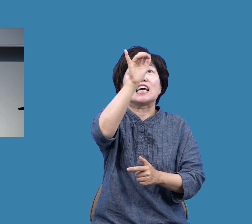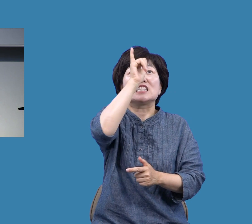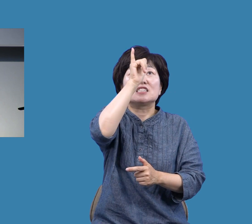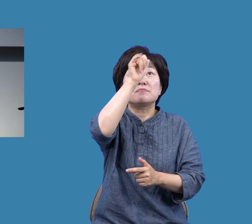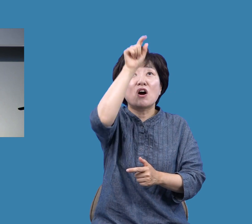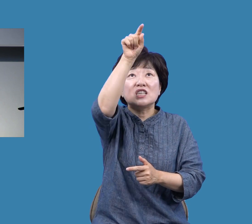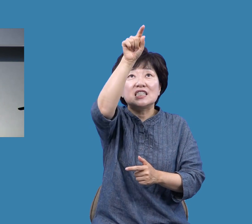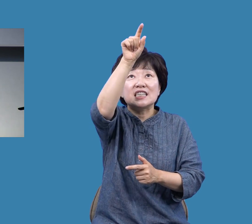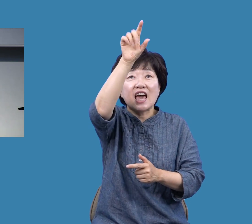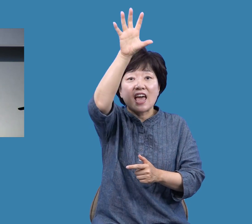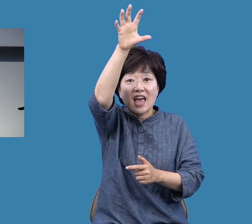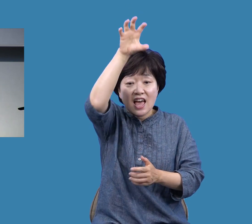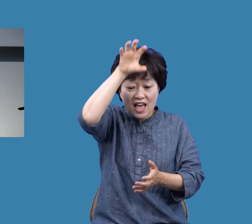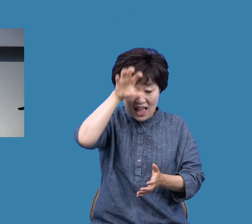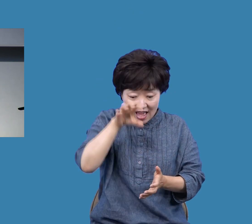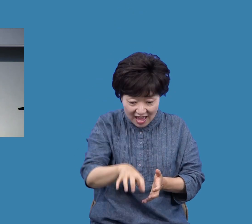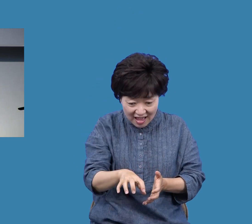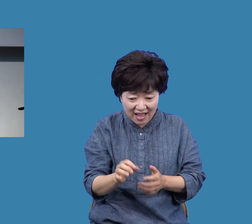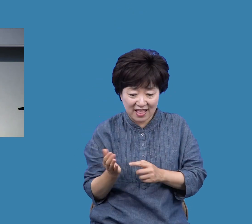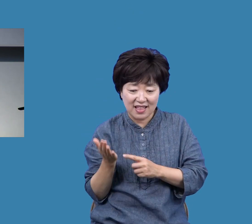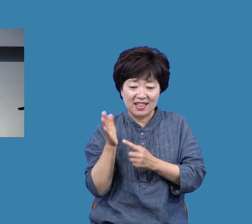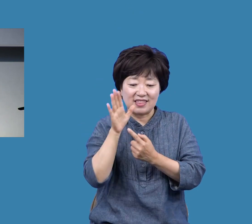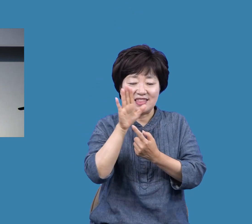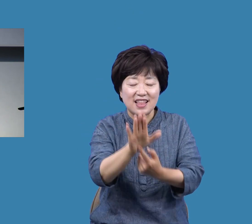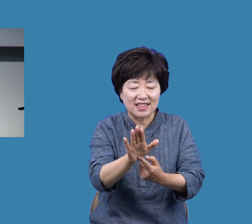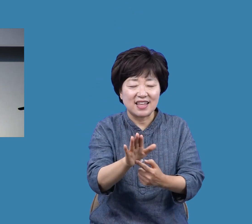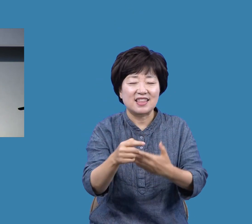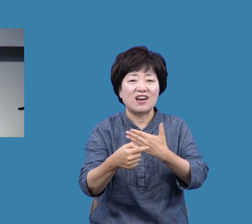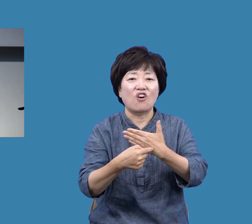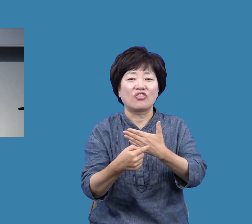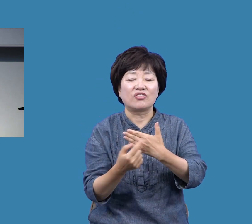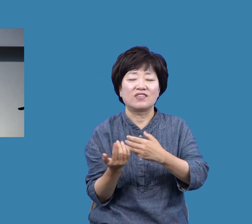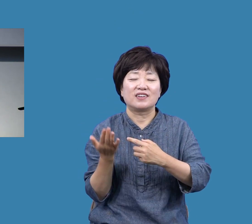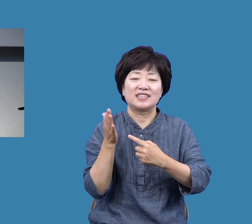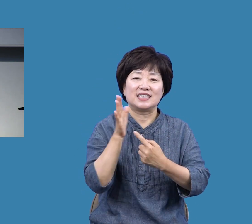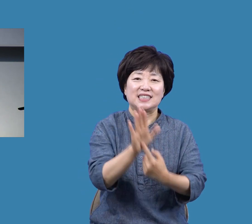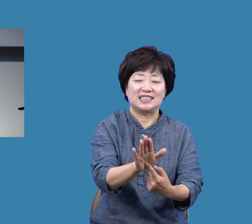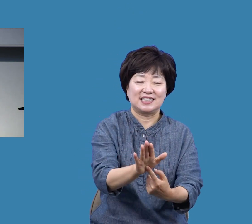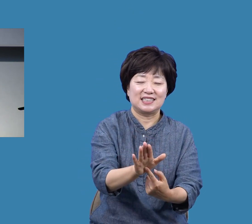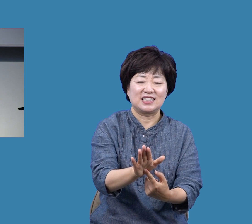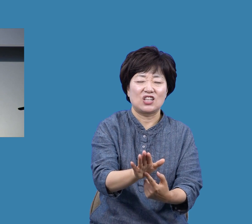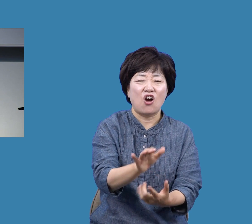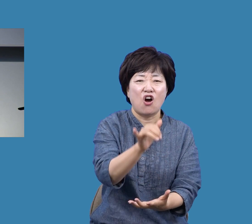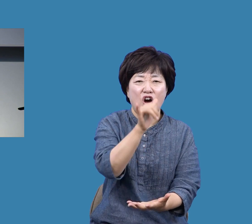그렇죠? 이 해당하는 실체가 없으면 이것은 사실은 영적인 일이 아니라는 거예요. 뭔가